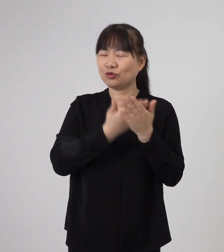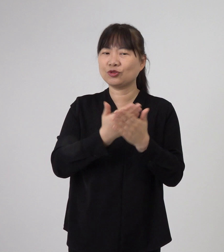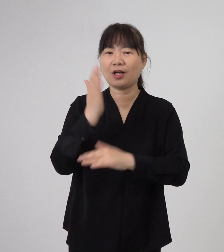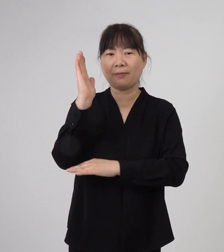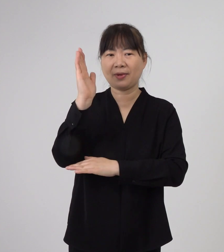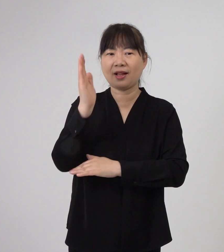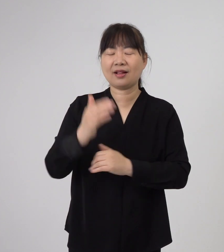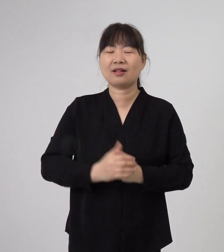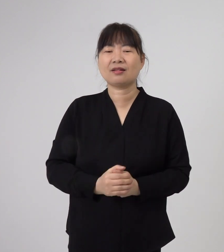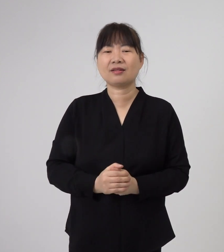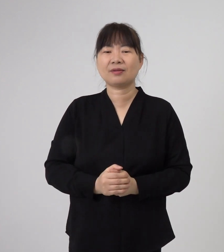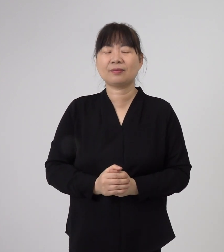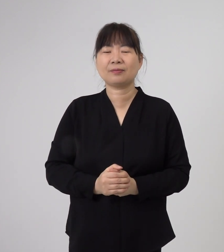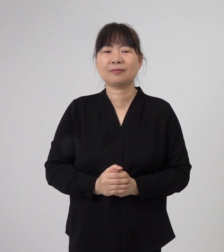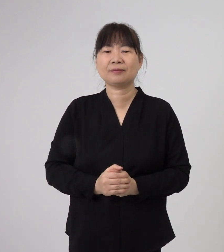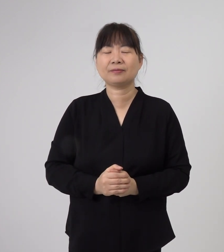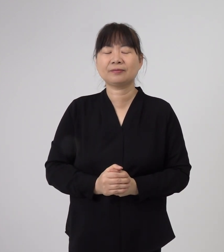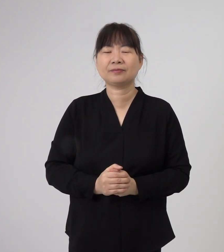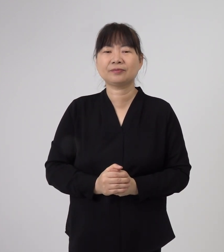얘기입니다.